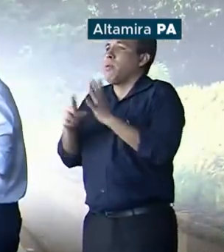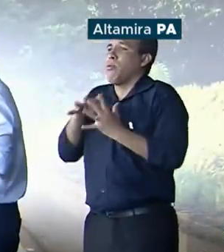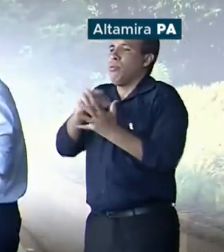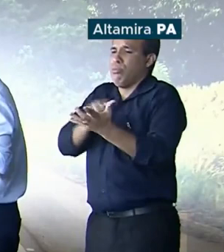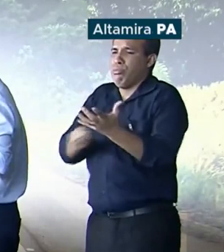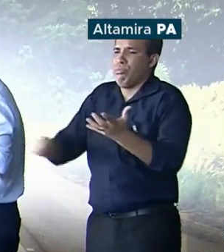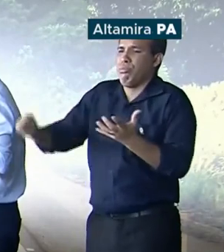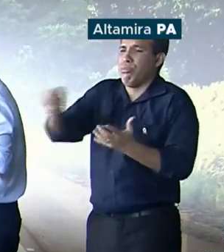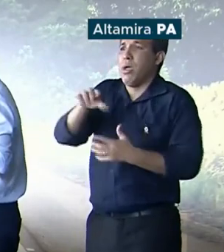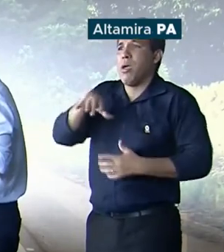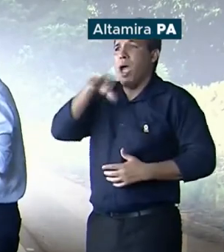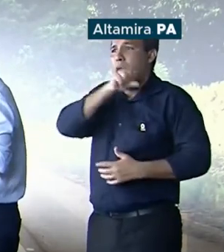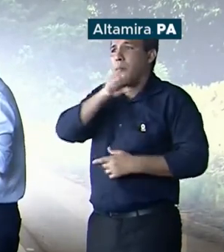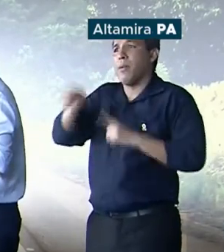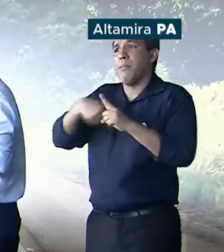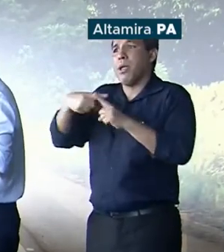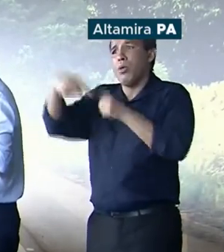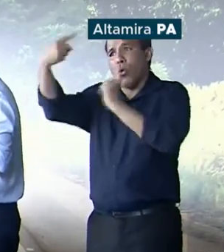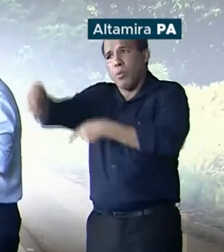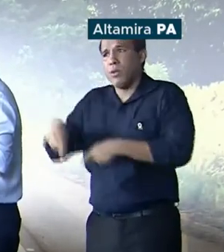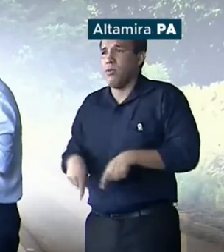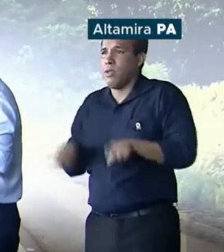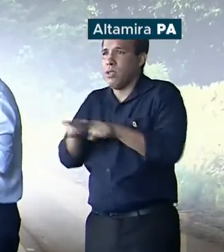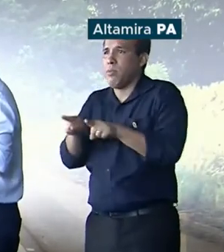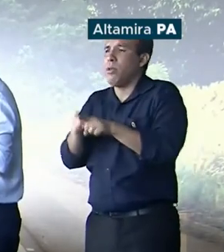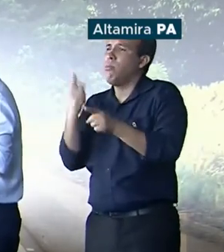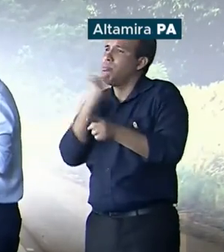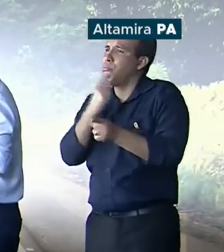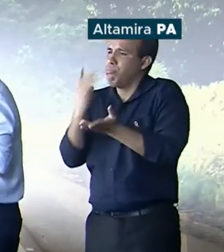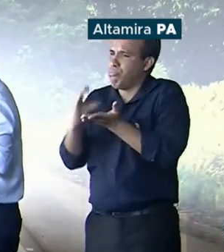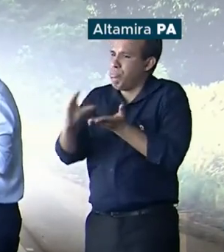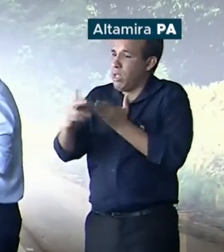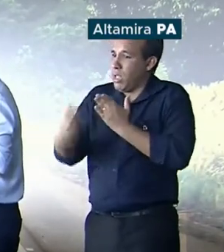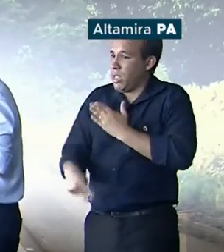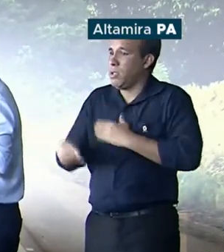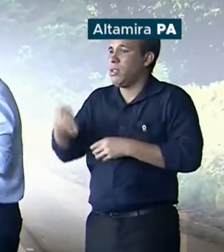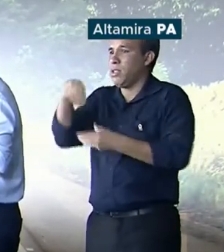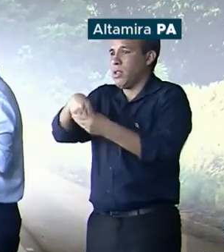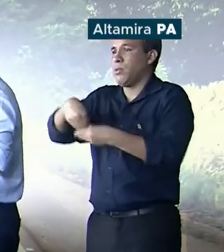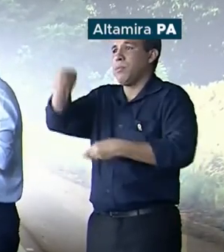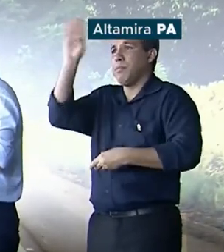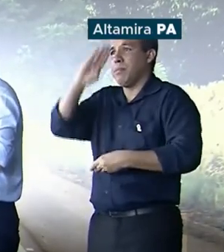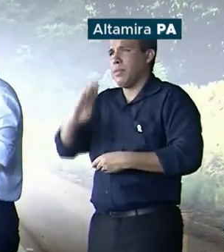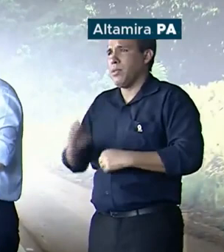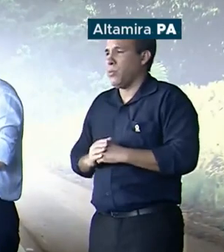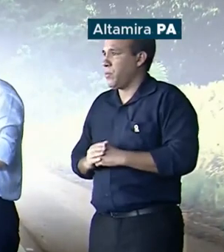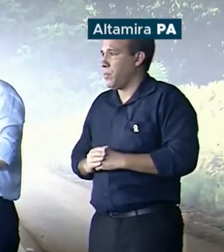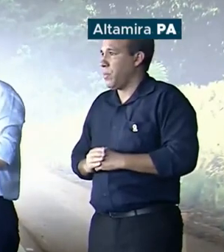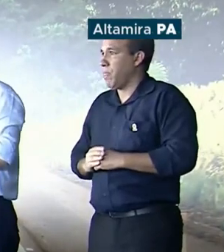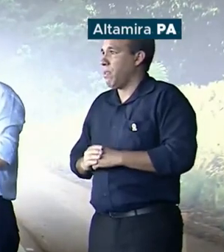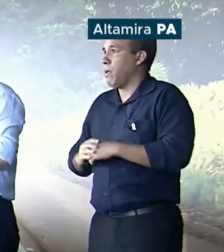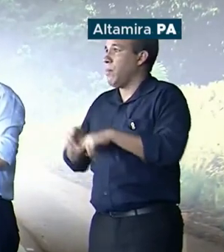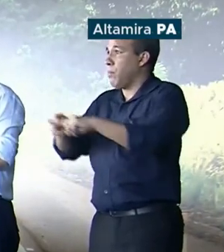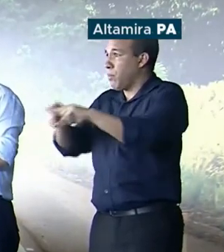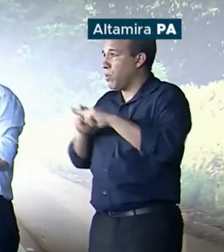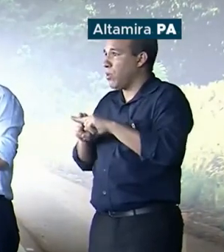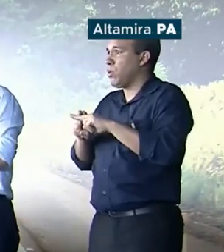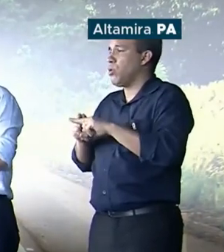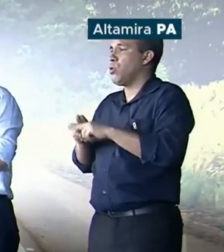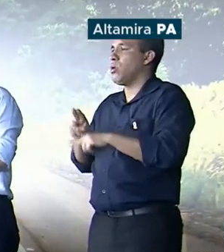de forma mais competitiva e deixando mais recurso dentro do nosso país. Por isso, que em nome